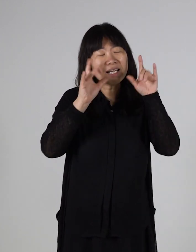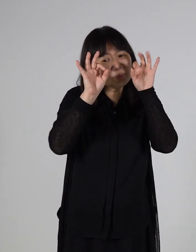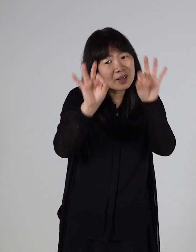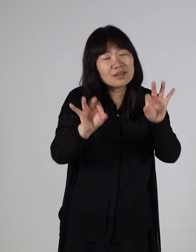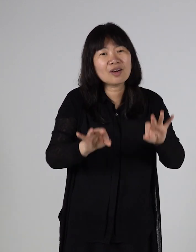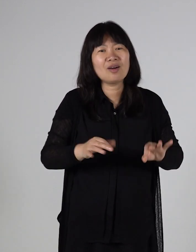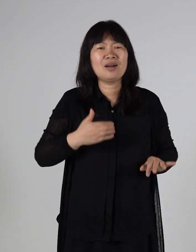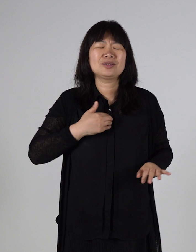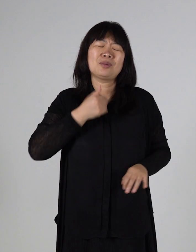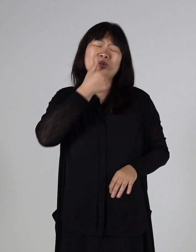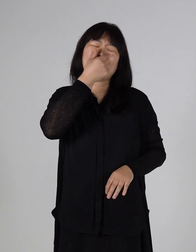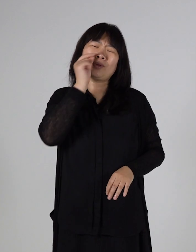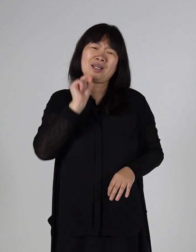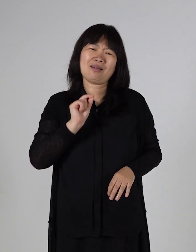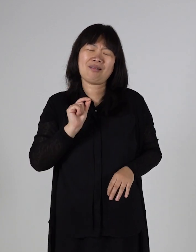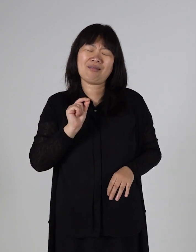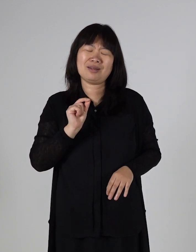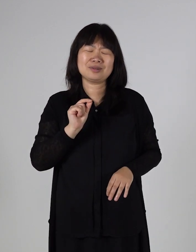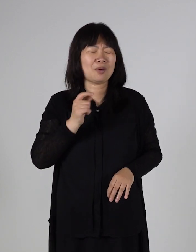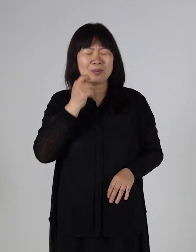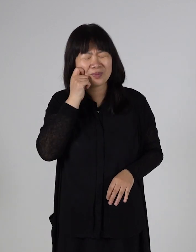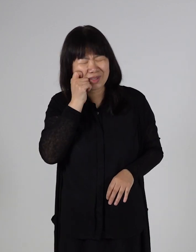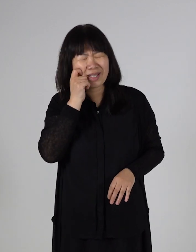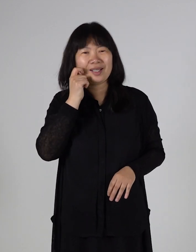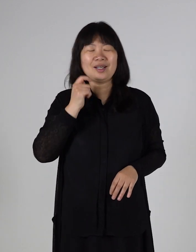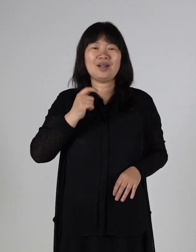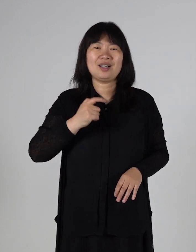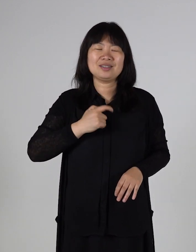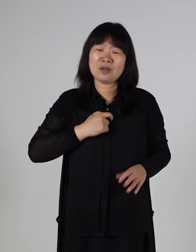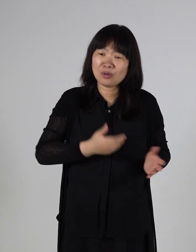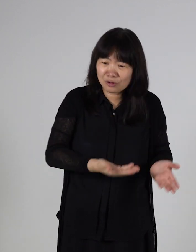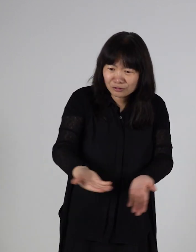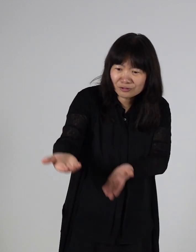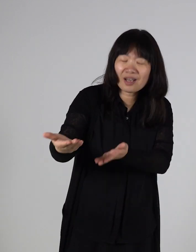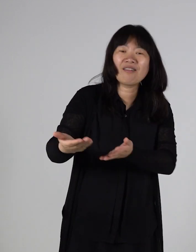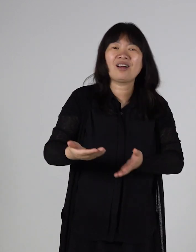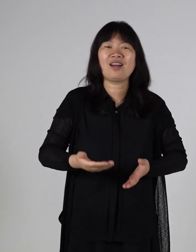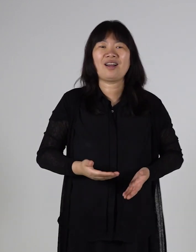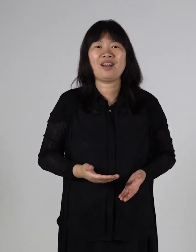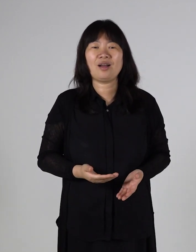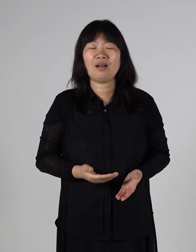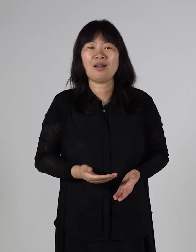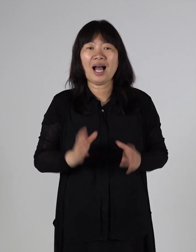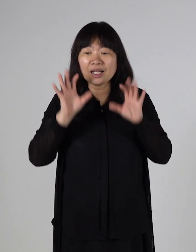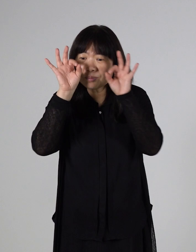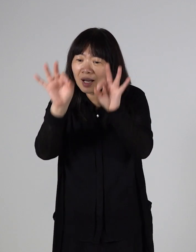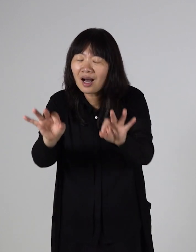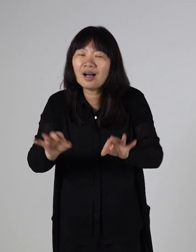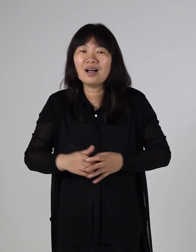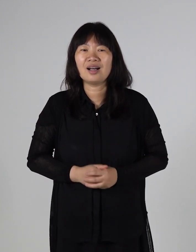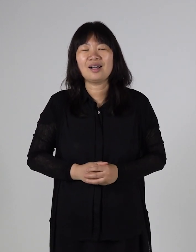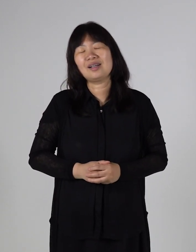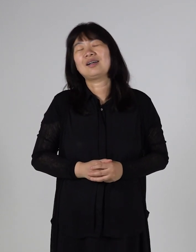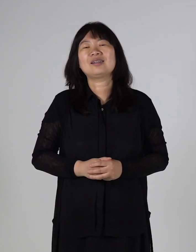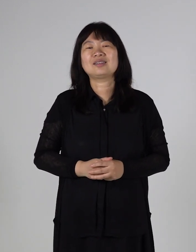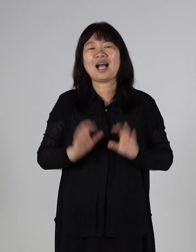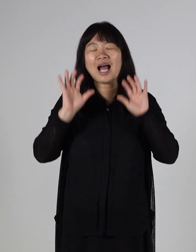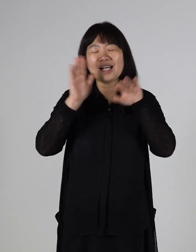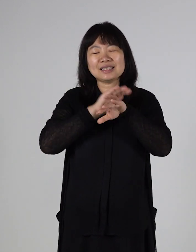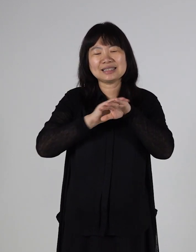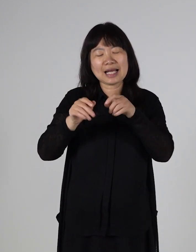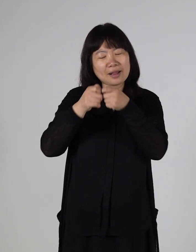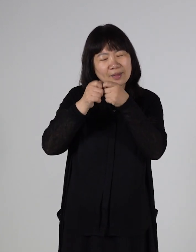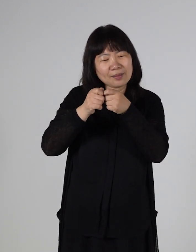저는 정말 할 줄 몰라요. 아유, 제가 양보하기. 이런 애들 봤어요? 어린아이들을 유심히